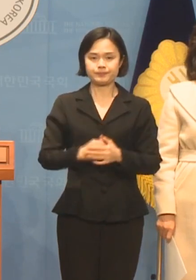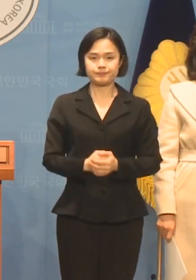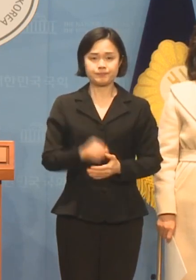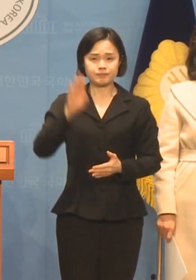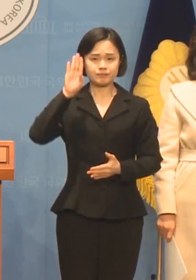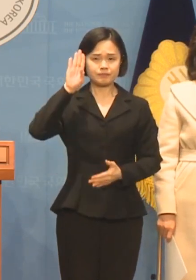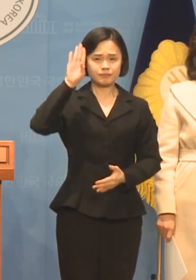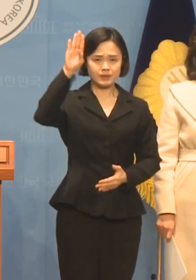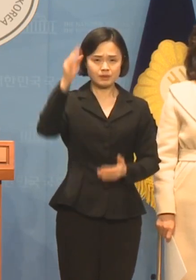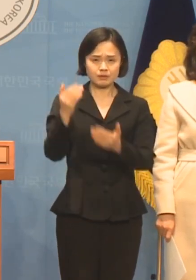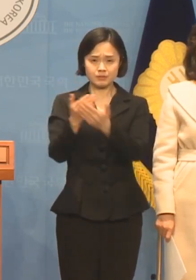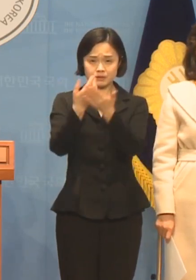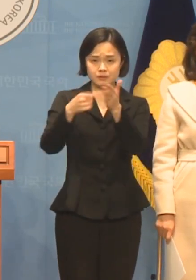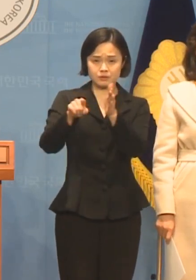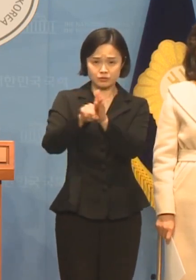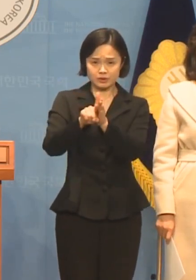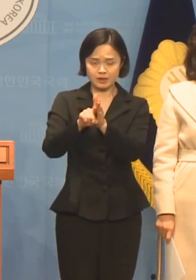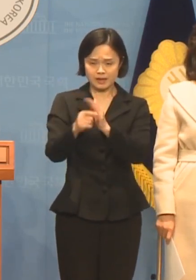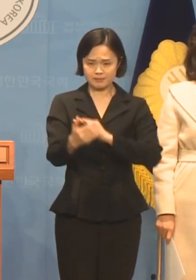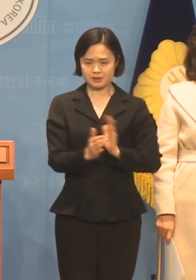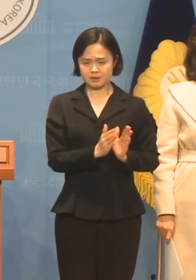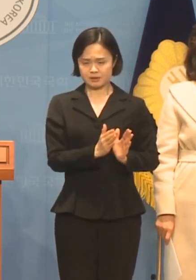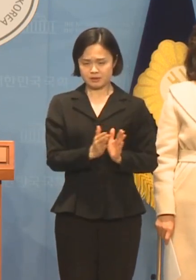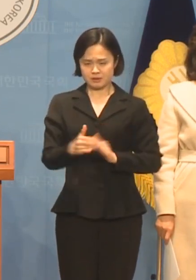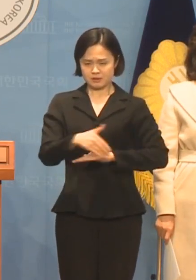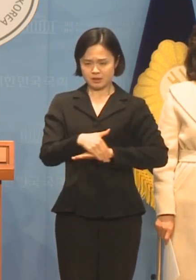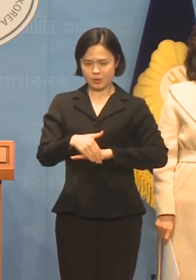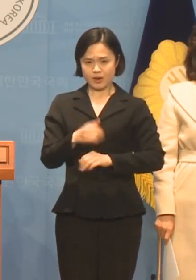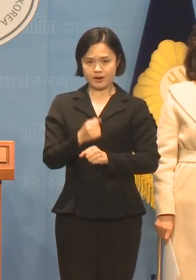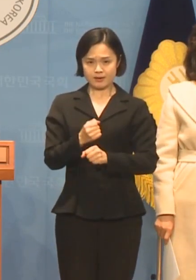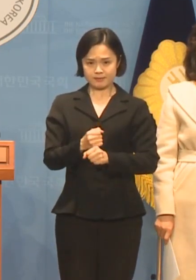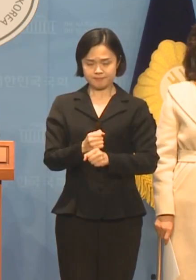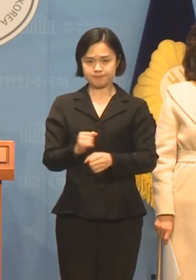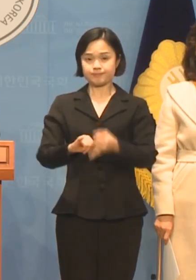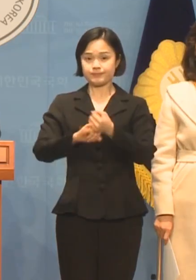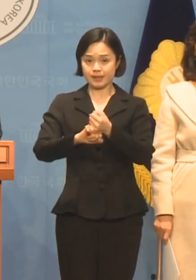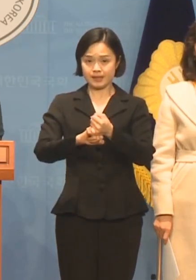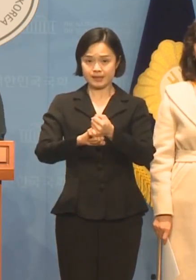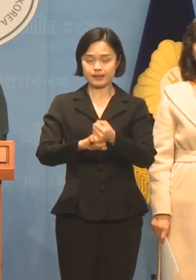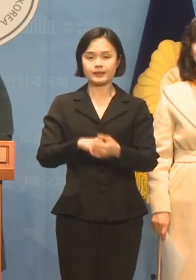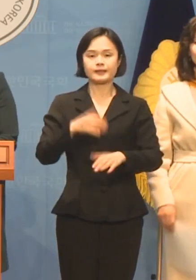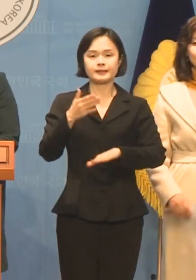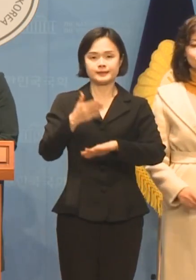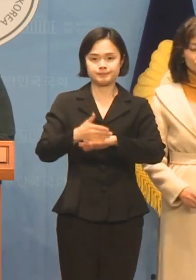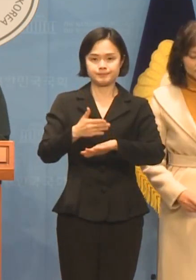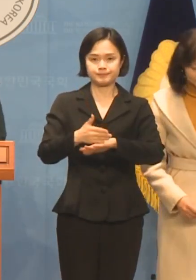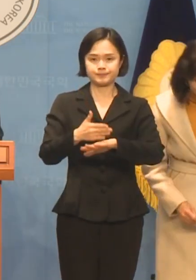차근차근 놓으려 합니다. 조국혁신당이 합니다. 감사합니다.